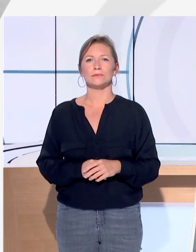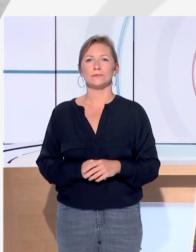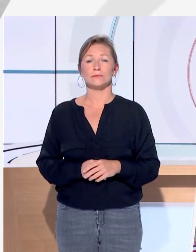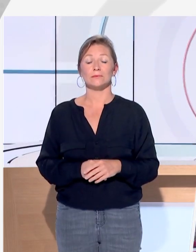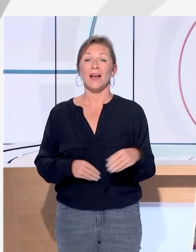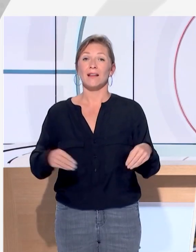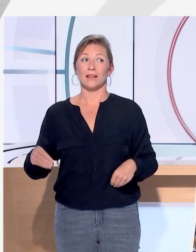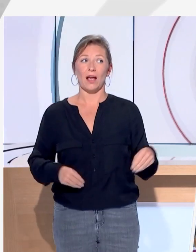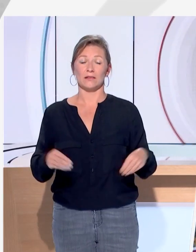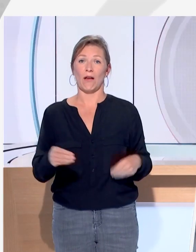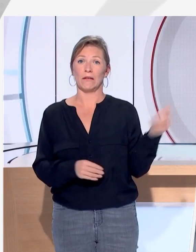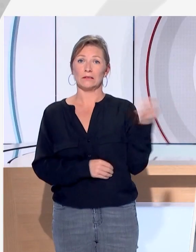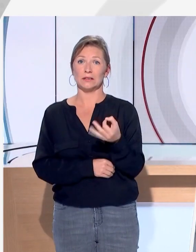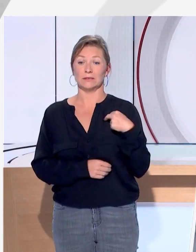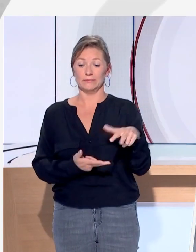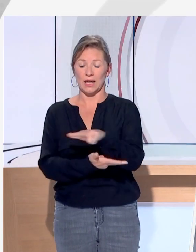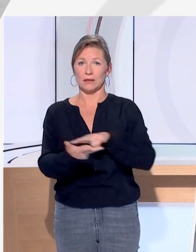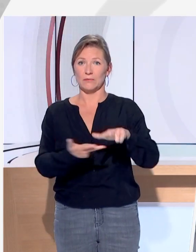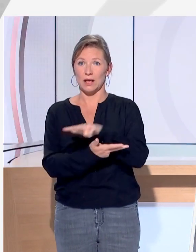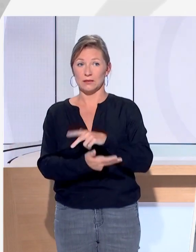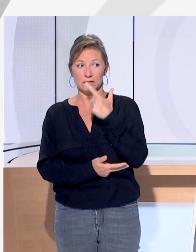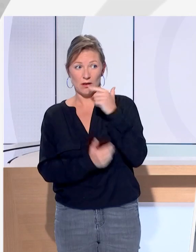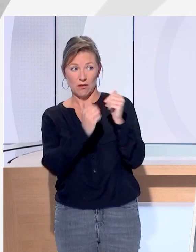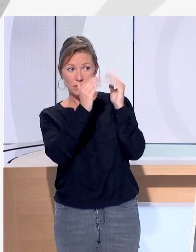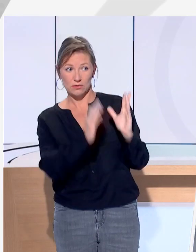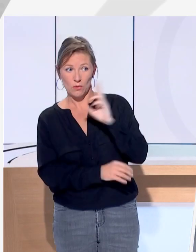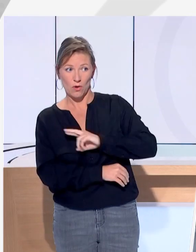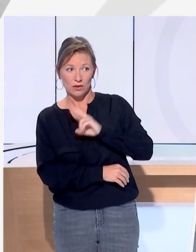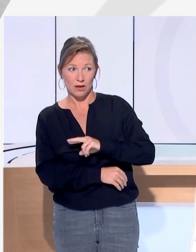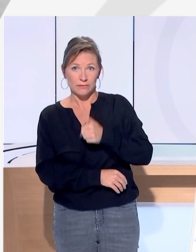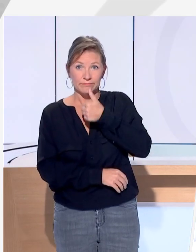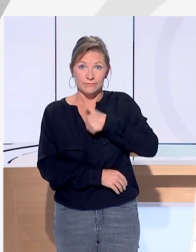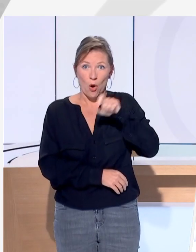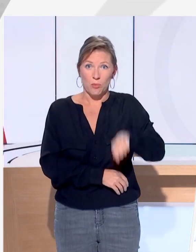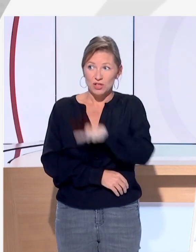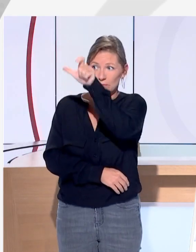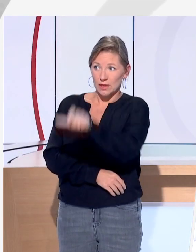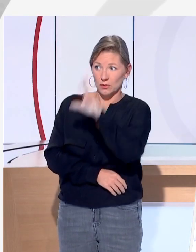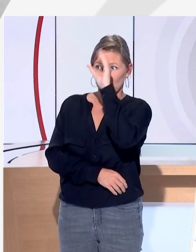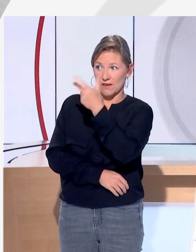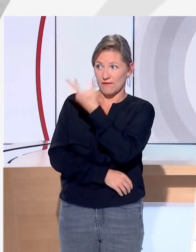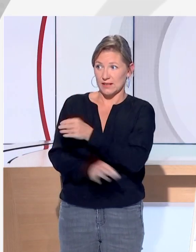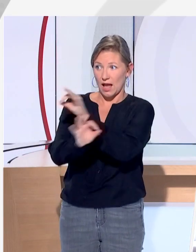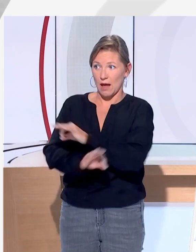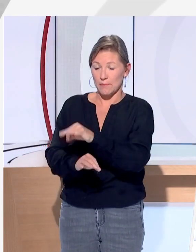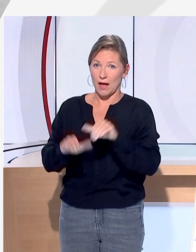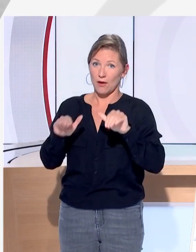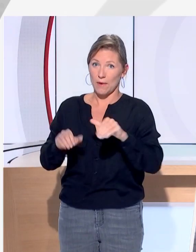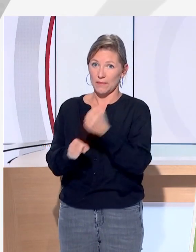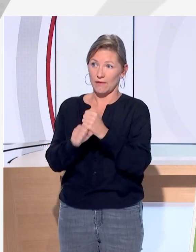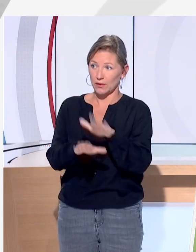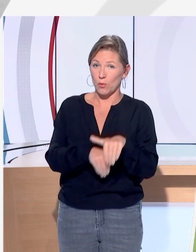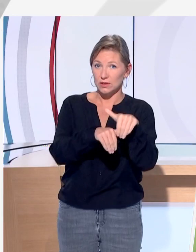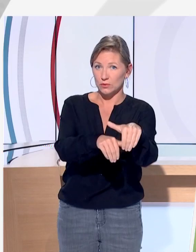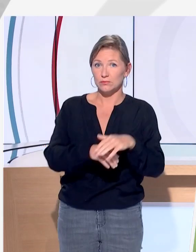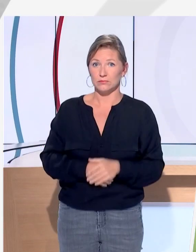Selon le directeur, au Pays Basque, certains EHPAD n'ont d'autre choix que de maintenir les non-vaccinés en poste. On